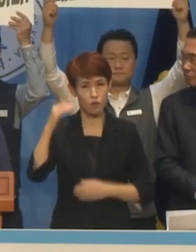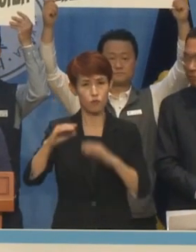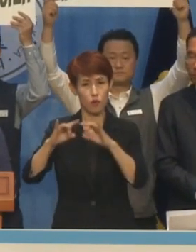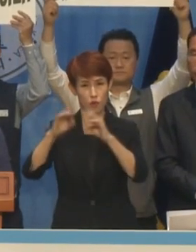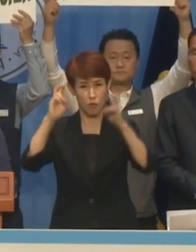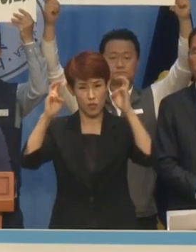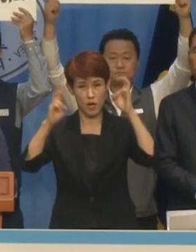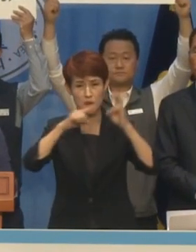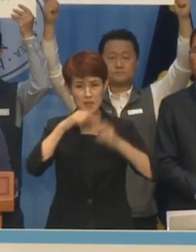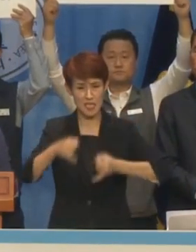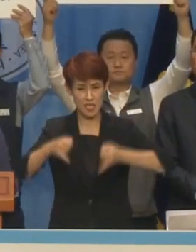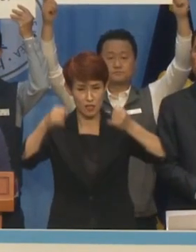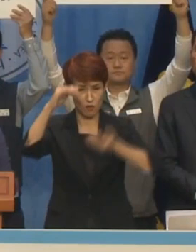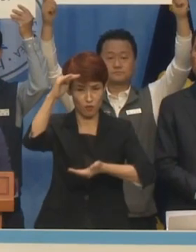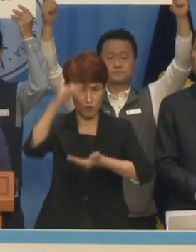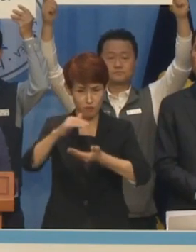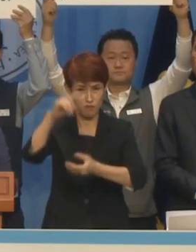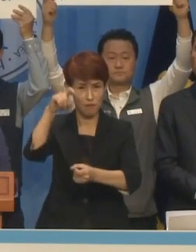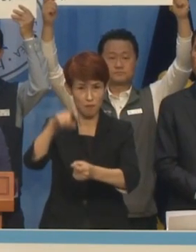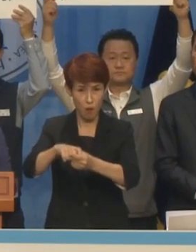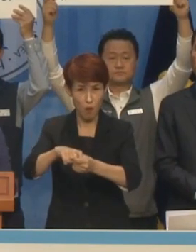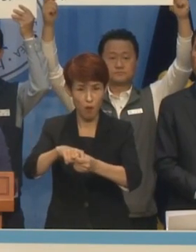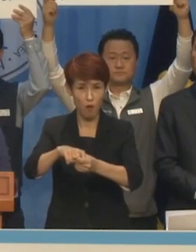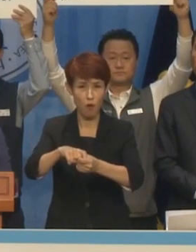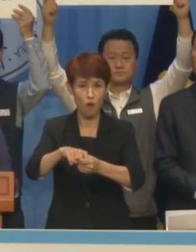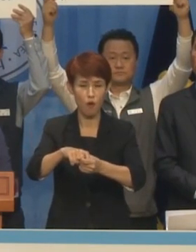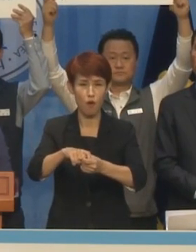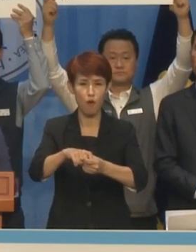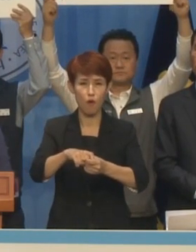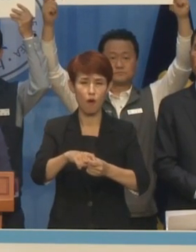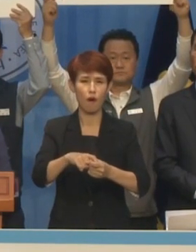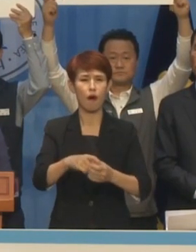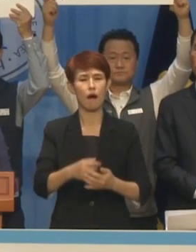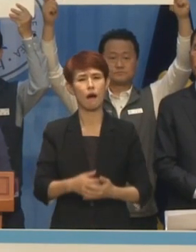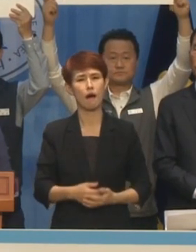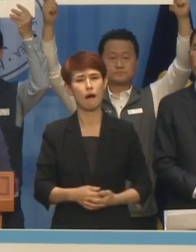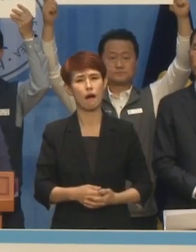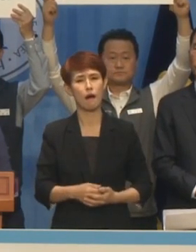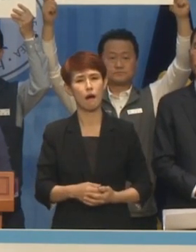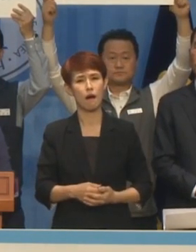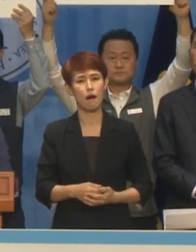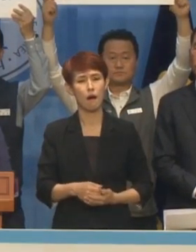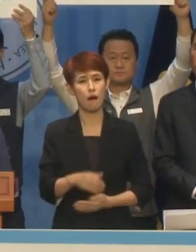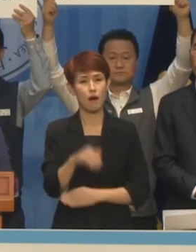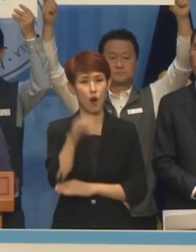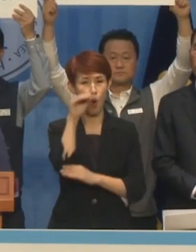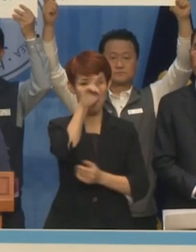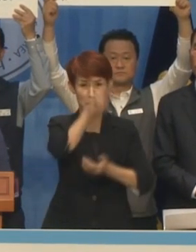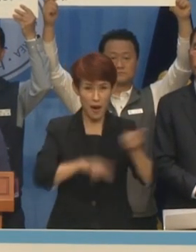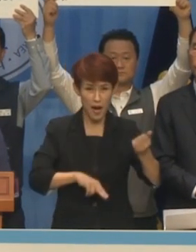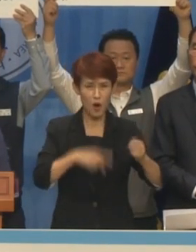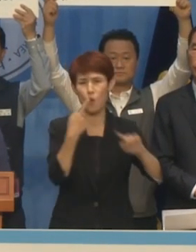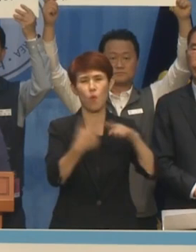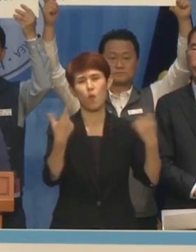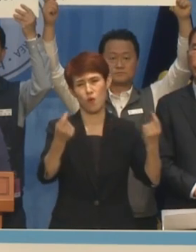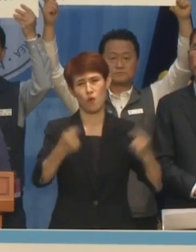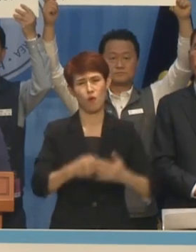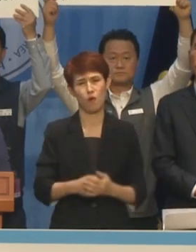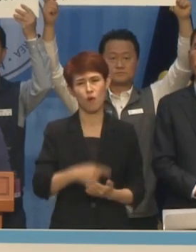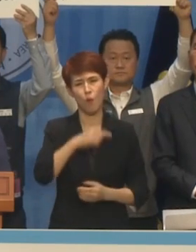한전의 부채를 줄이기 위해서 황금알을 낳는 거위라, 한전 입장에서는 황금알을